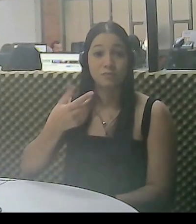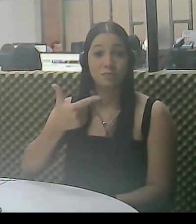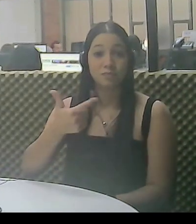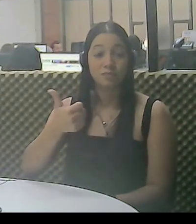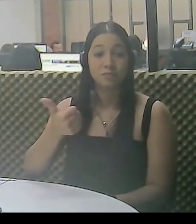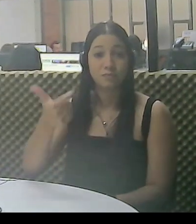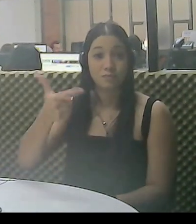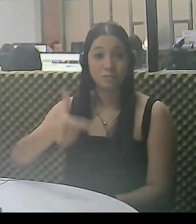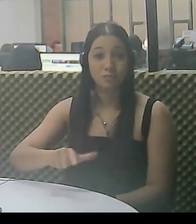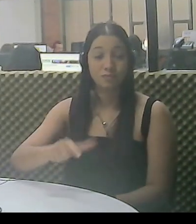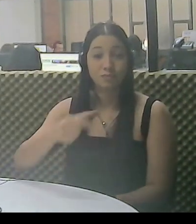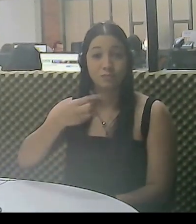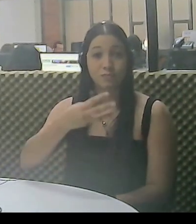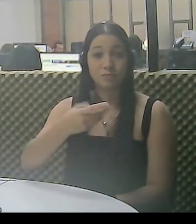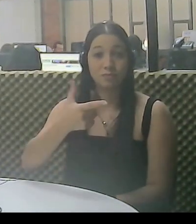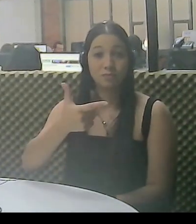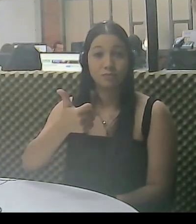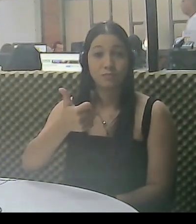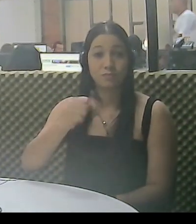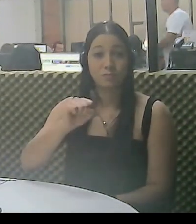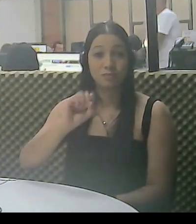3218-0321. Repetindo,